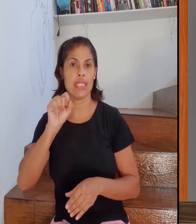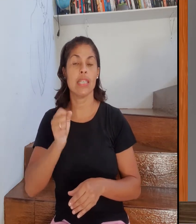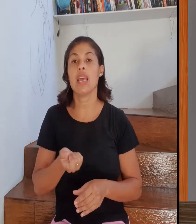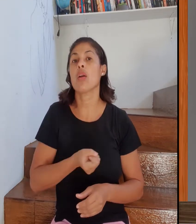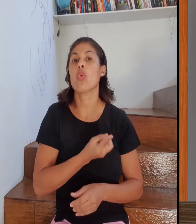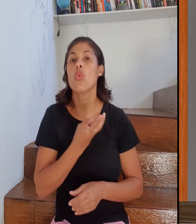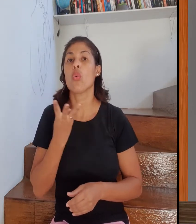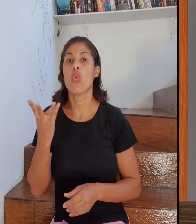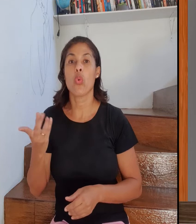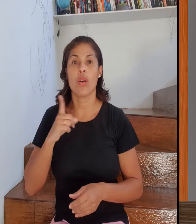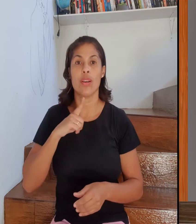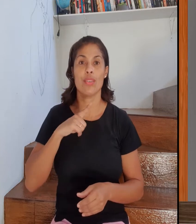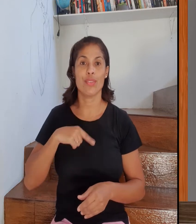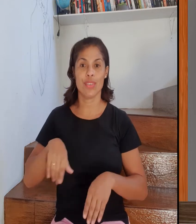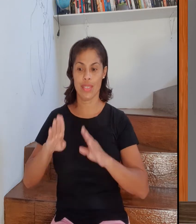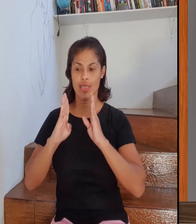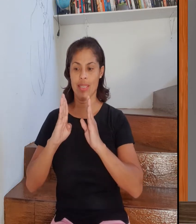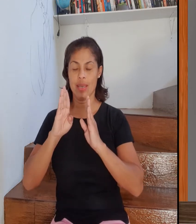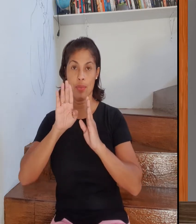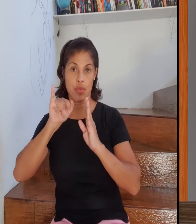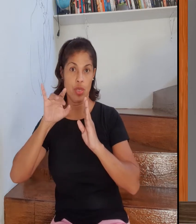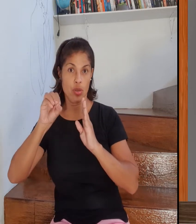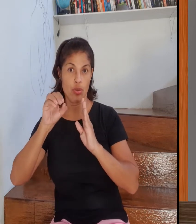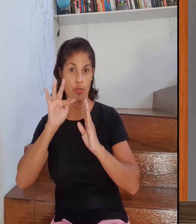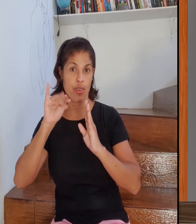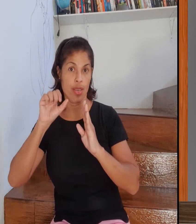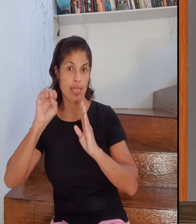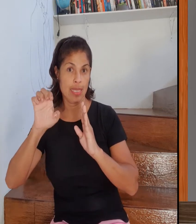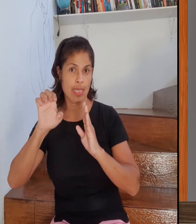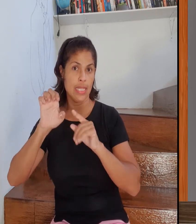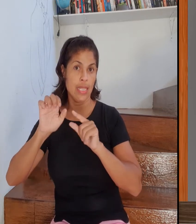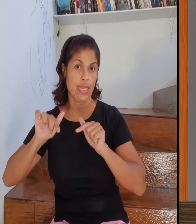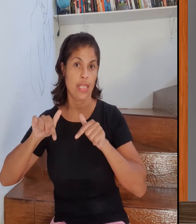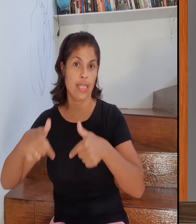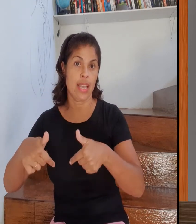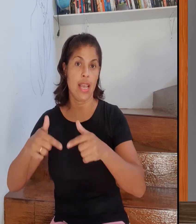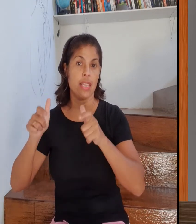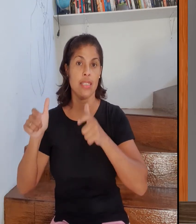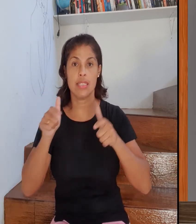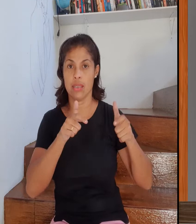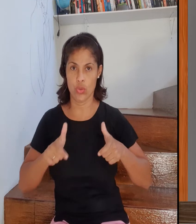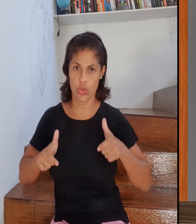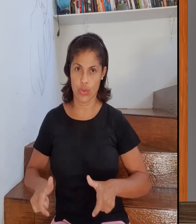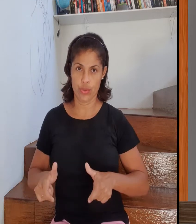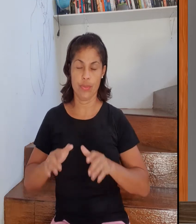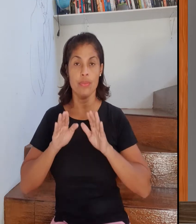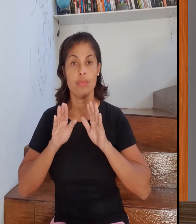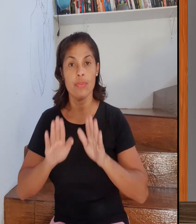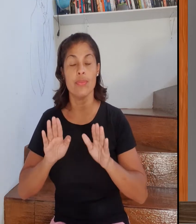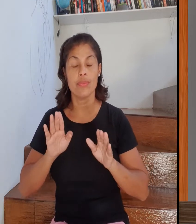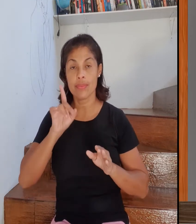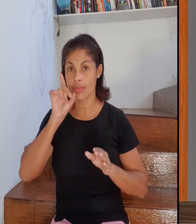droga disponível na biofase, e biofase é o local de ação dos fármacos. Entretanto,